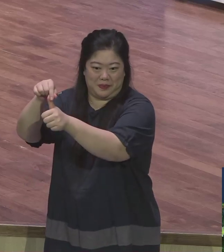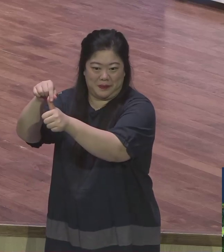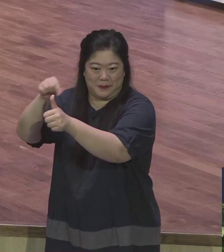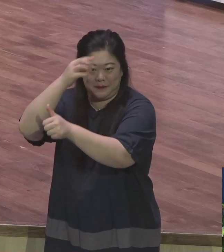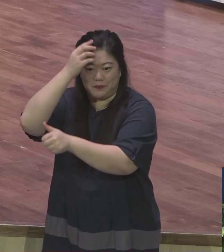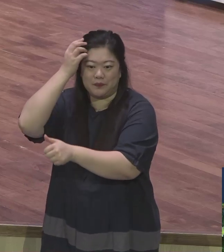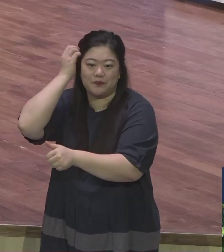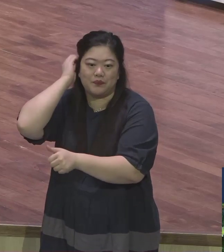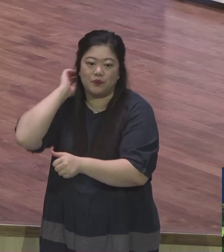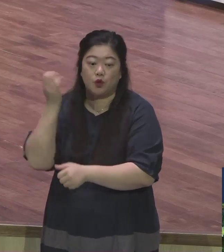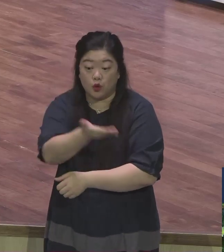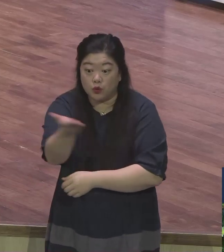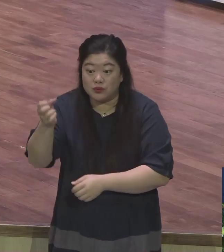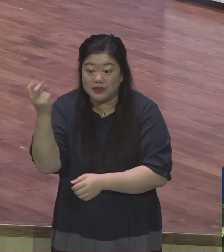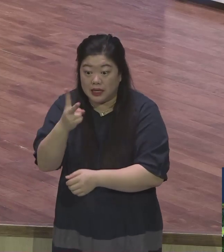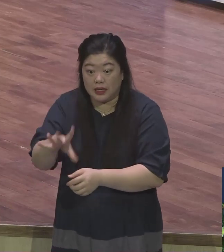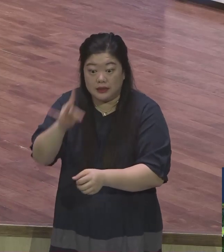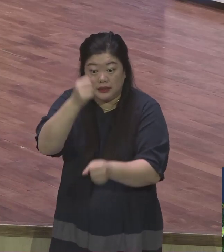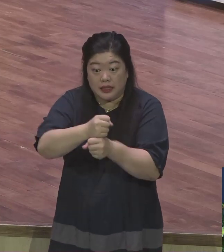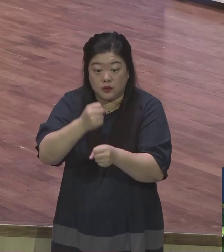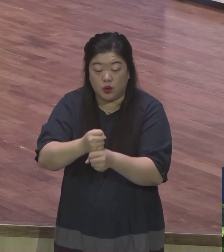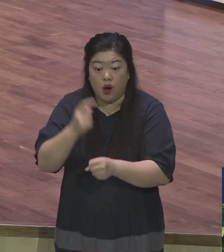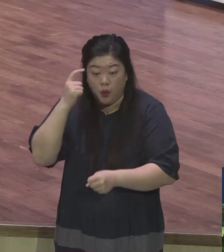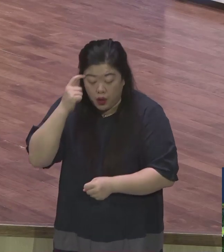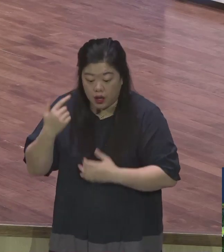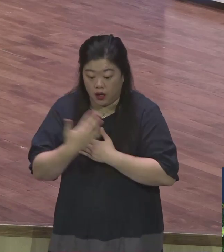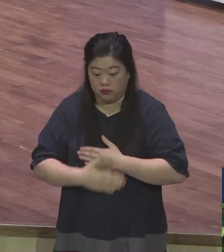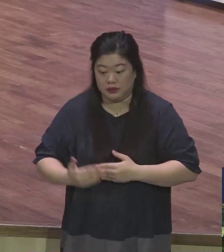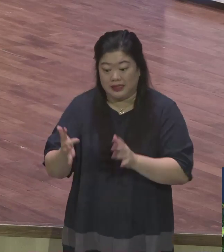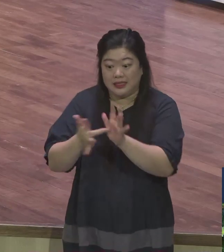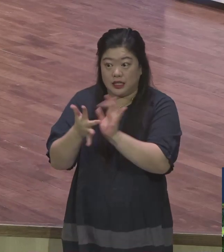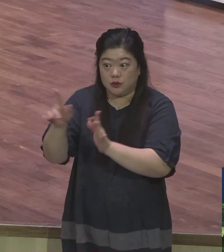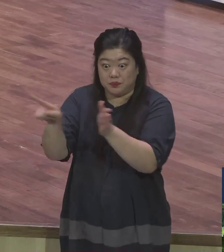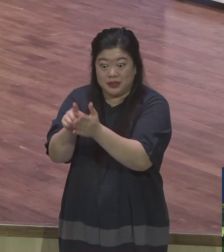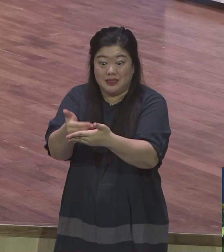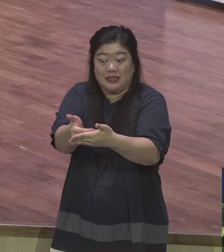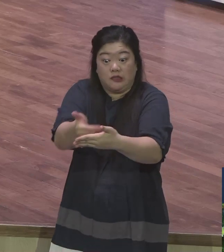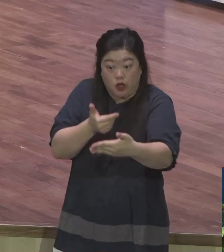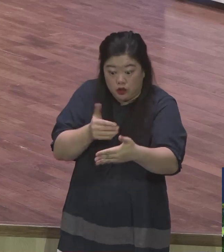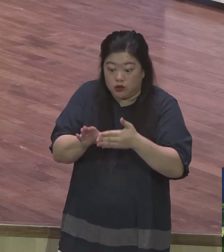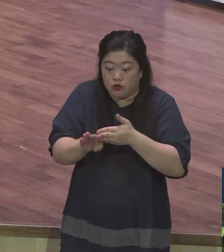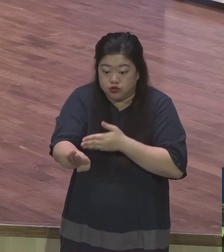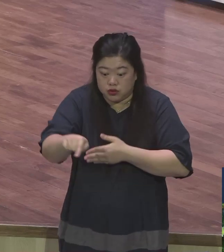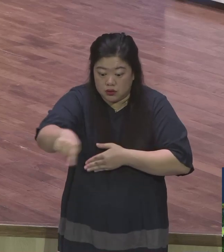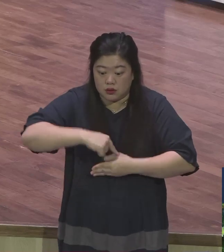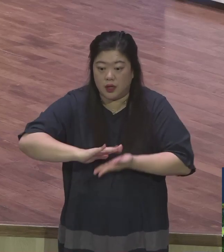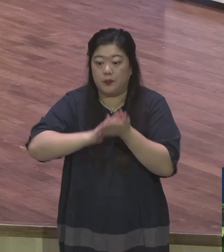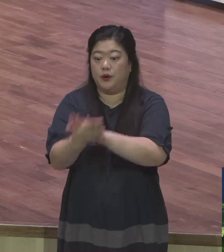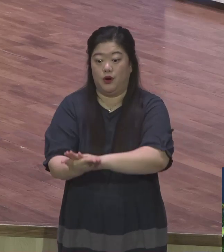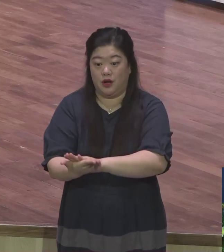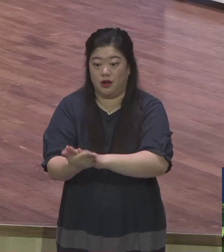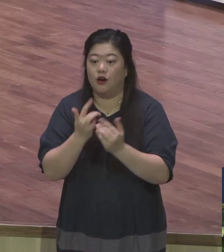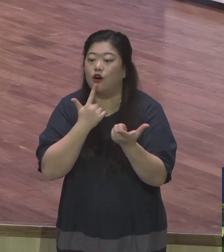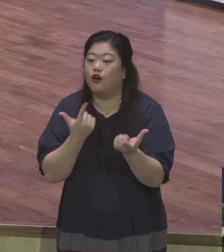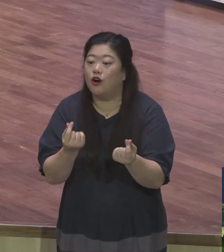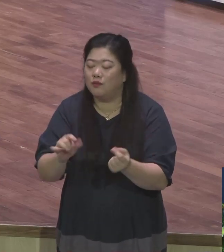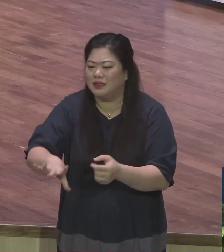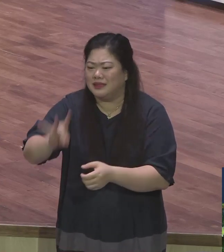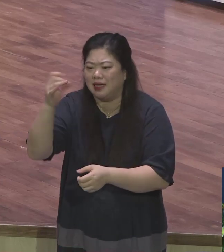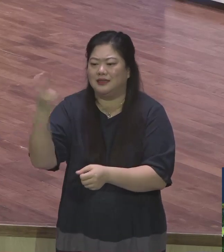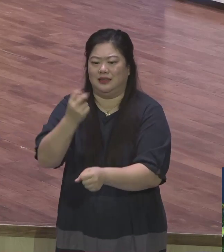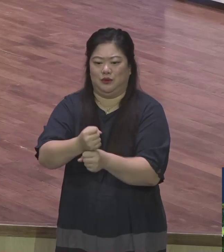재창조된 줄 믿으시 바랍니다. 거듭났어요. 옛날 사람 아니에요. 예수 며칠 전에 살던 그런 모습 아니에요.